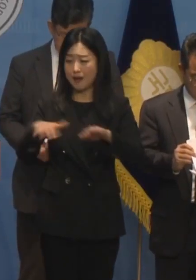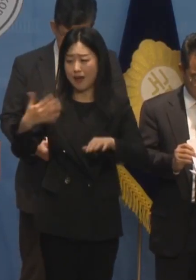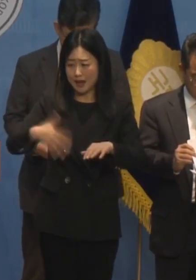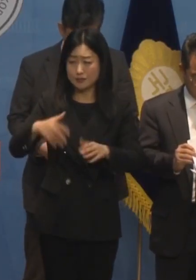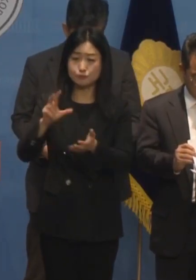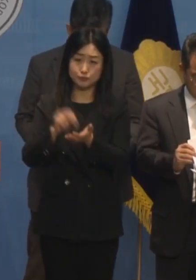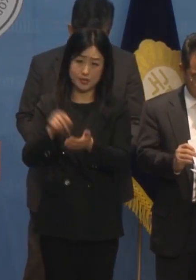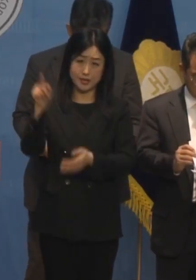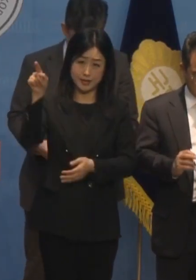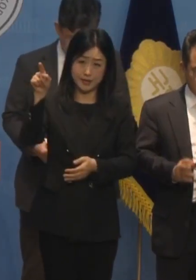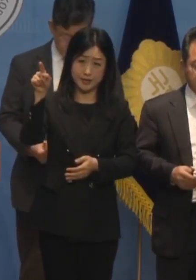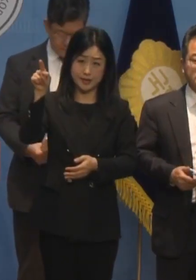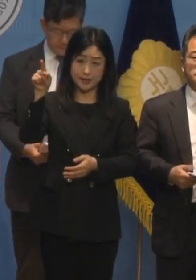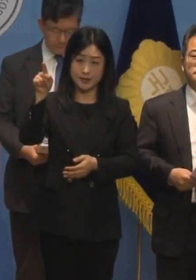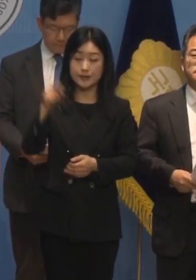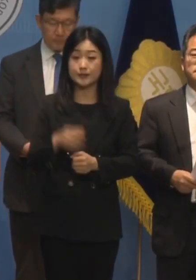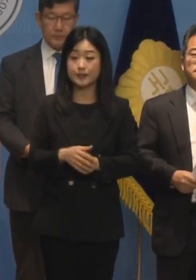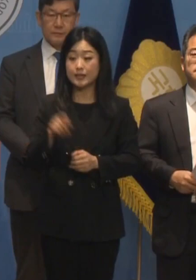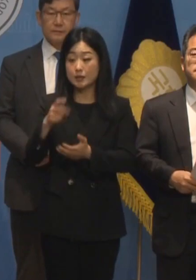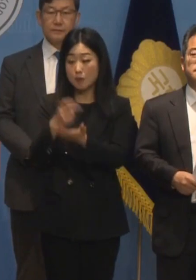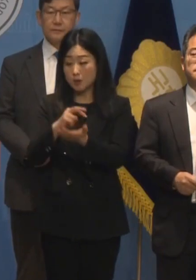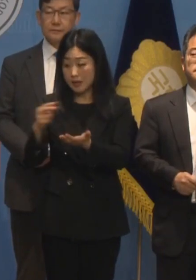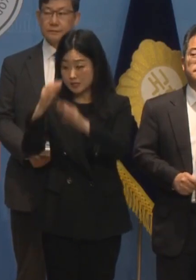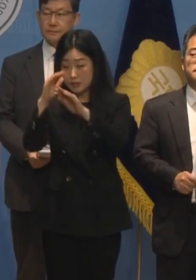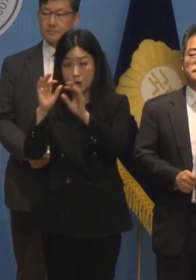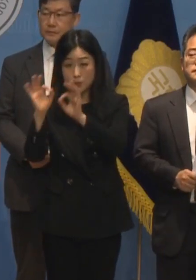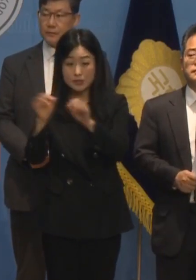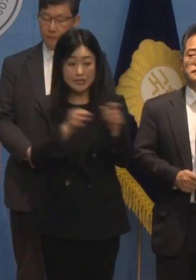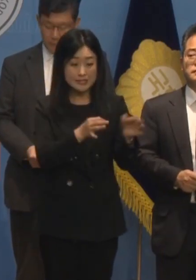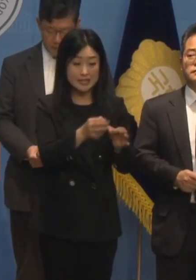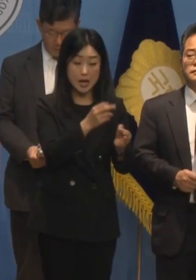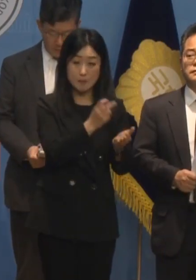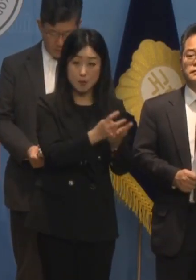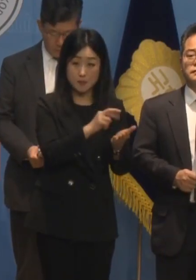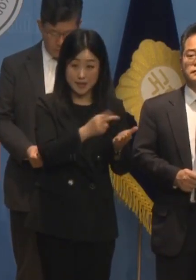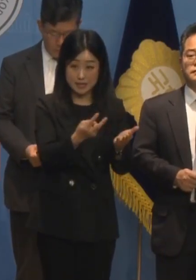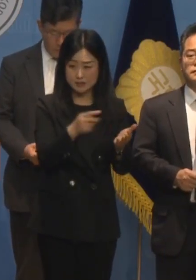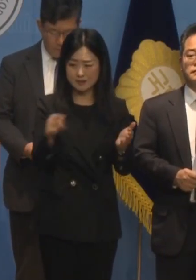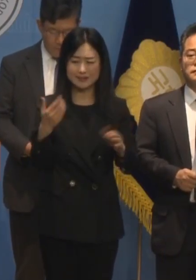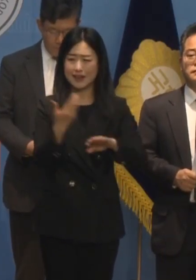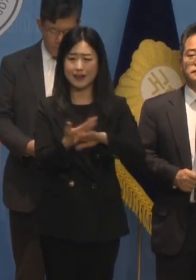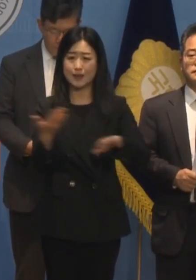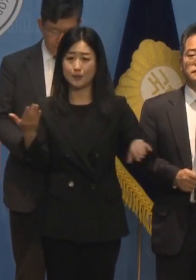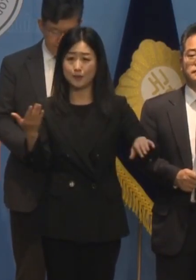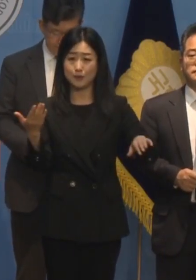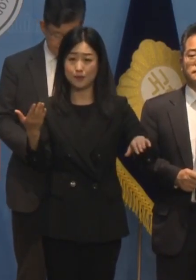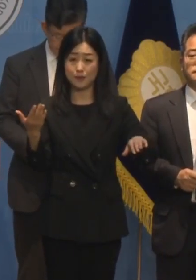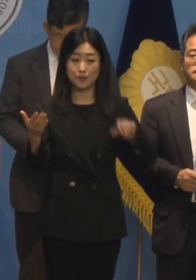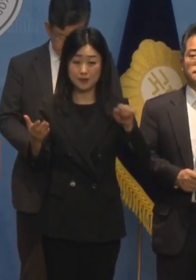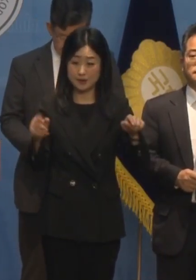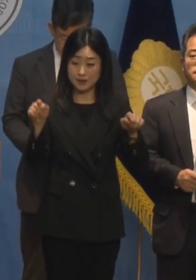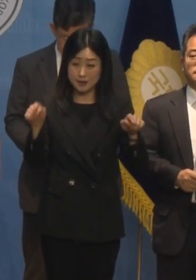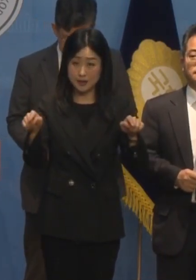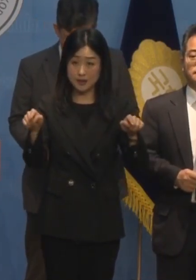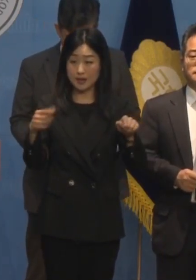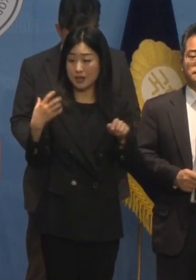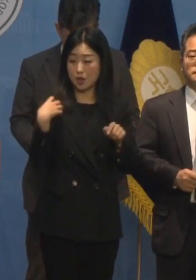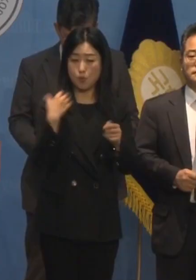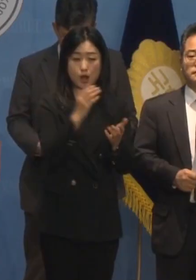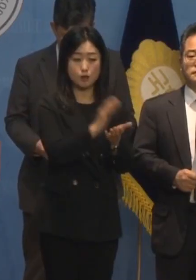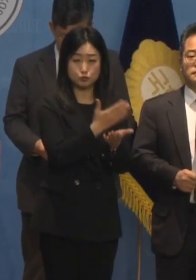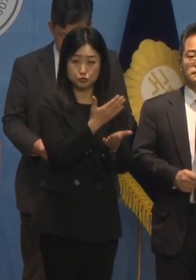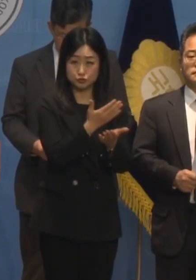부족합니다. 자본시장법 개정은 상법 개정을 대체할 수 없으며 오히려 양 법안의 역할 분담을